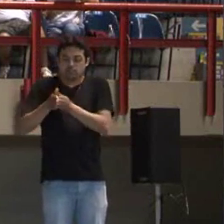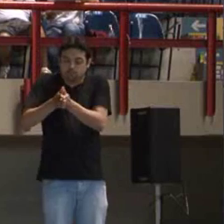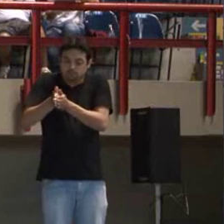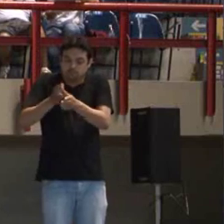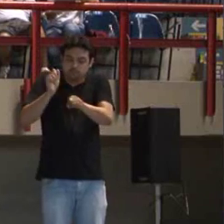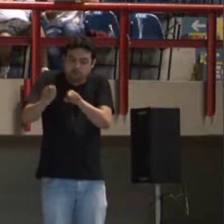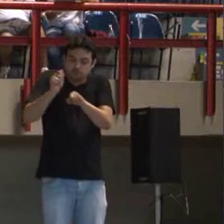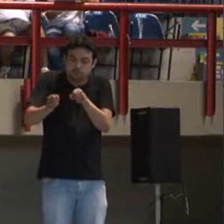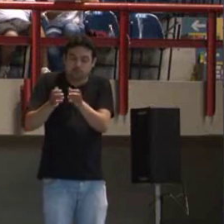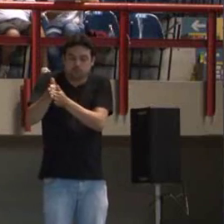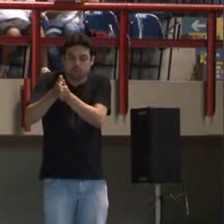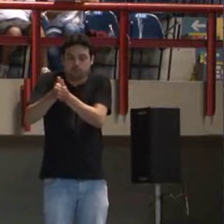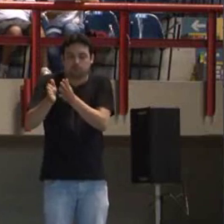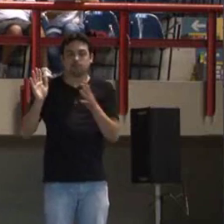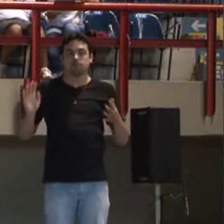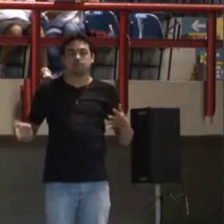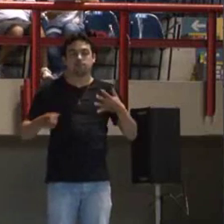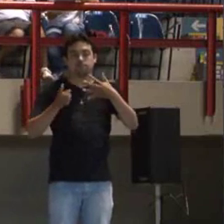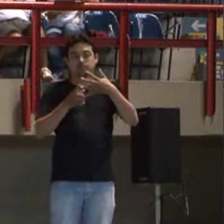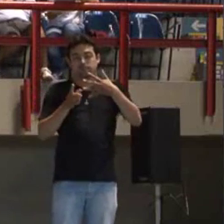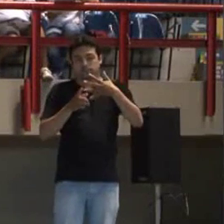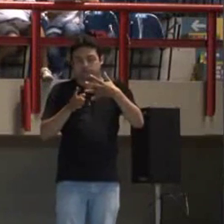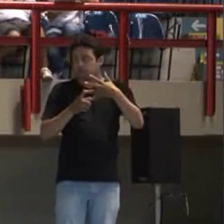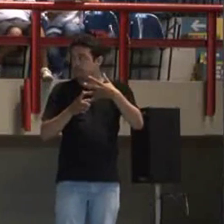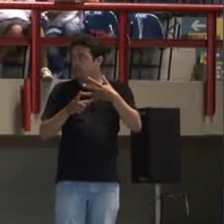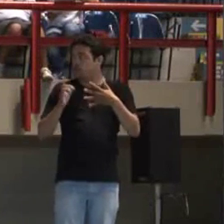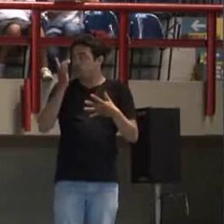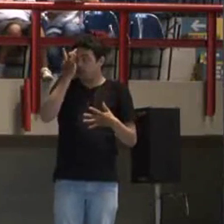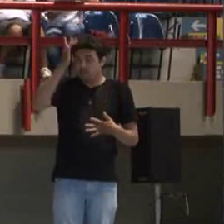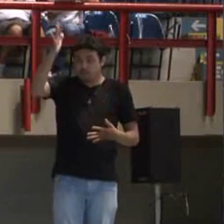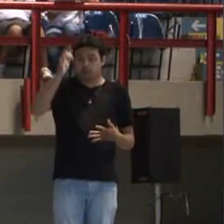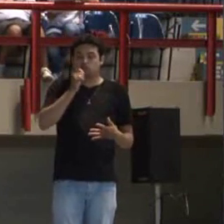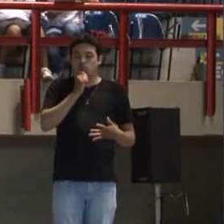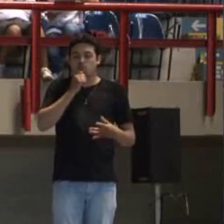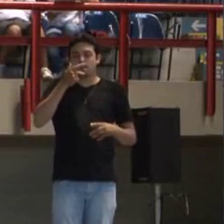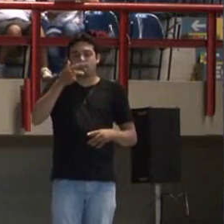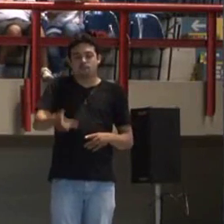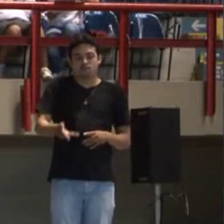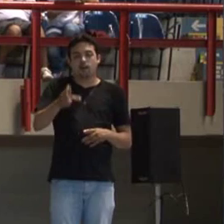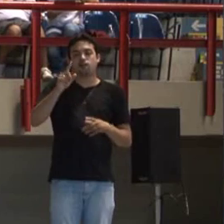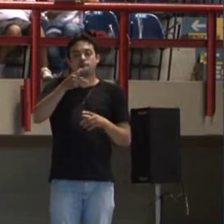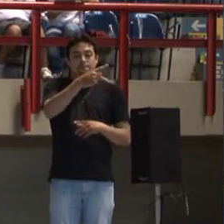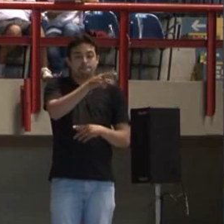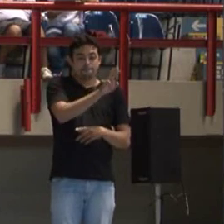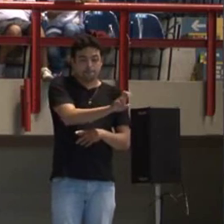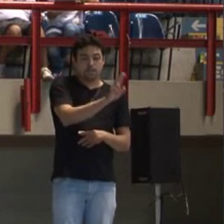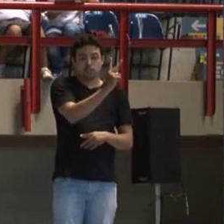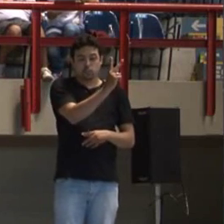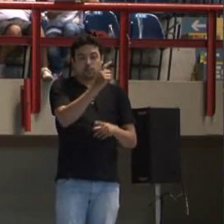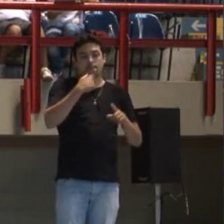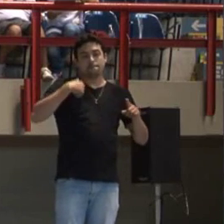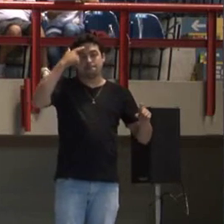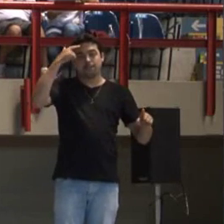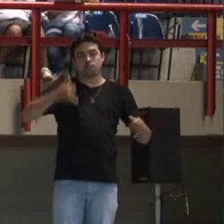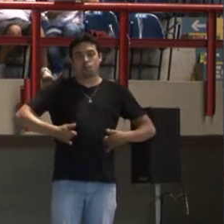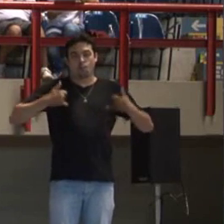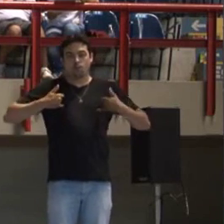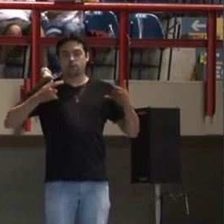controlar não, tá? E não é tão fácil não, viu? A gente fica falando aqui de pré-história e você fica achando que você é